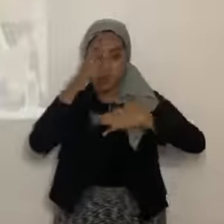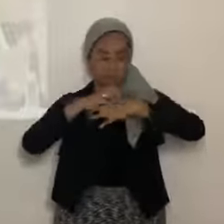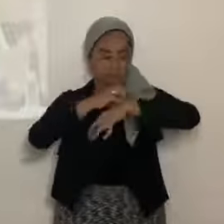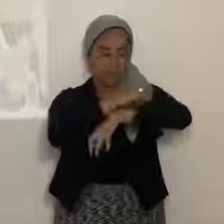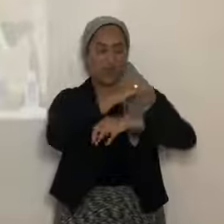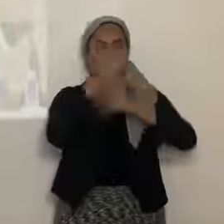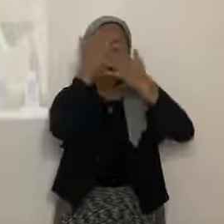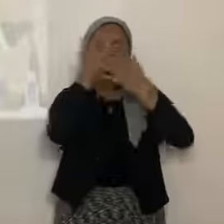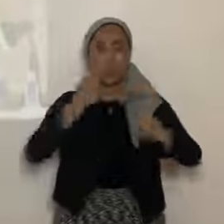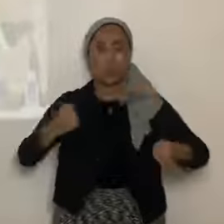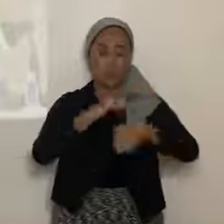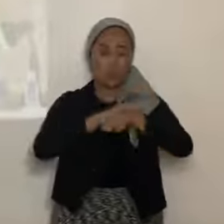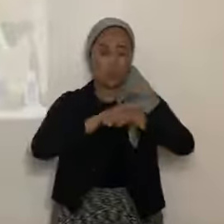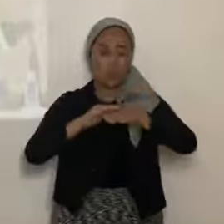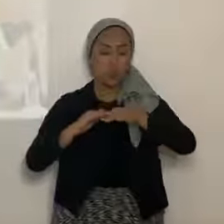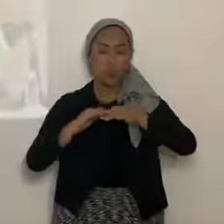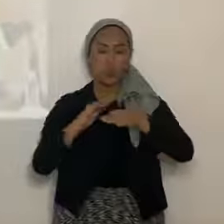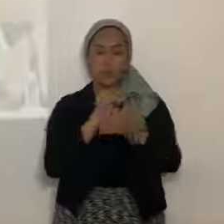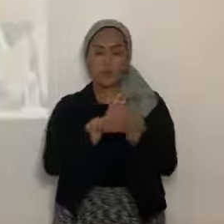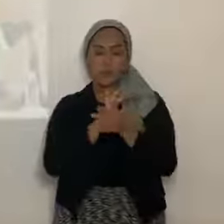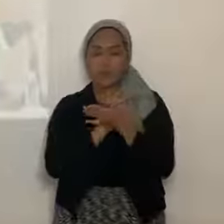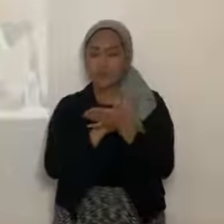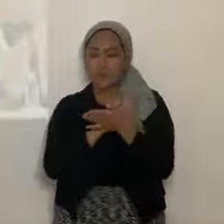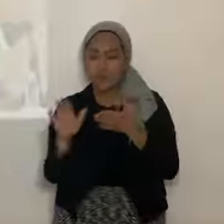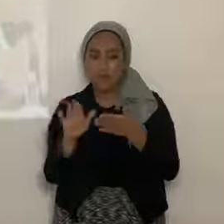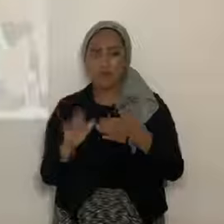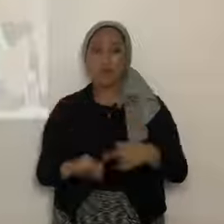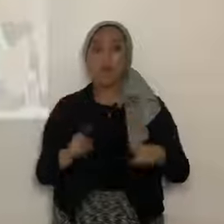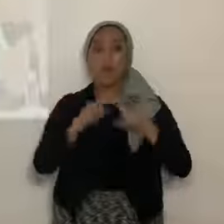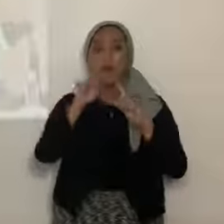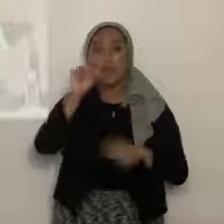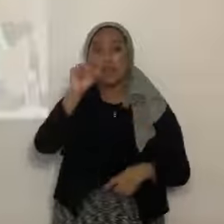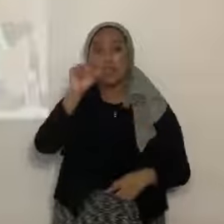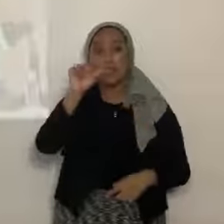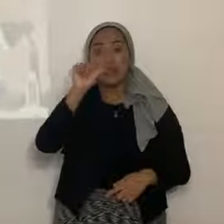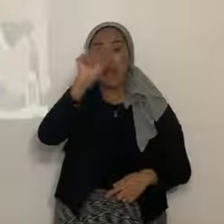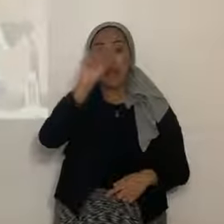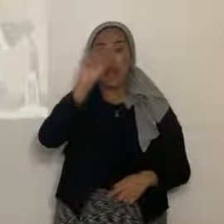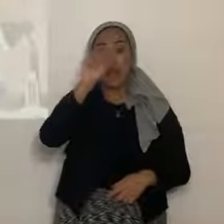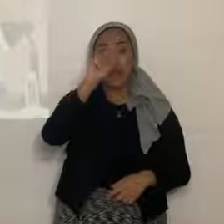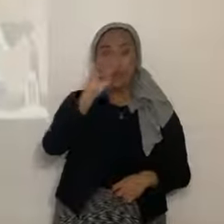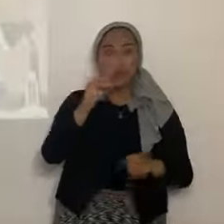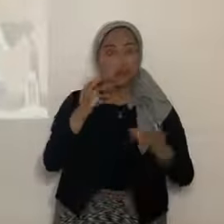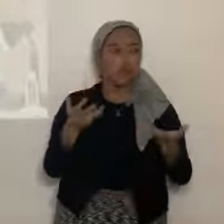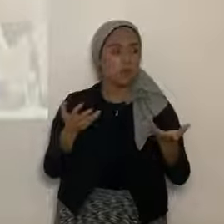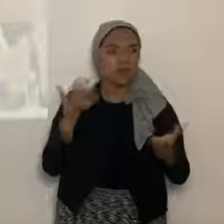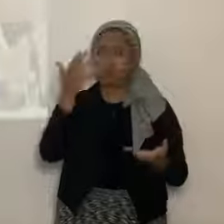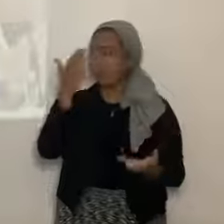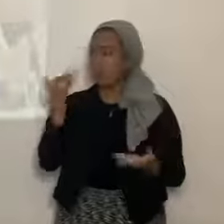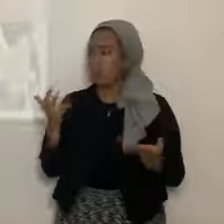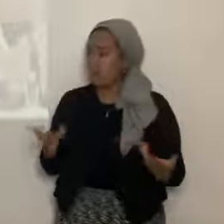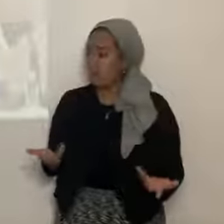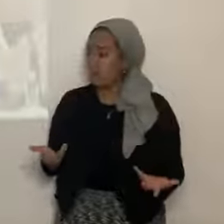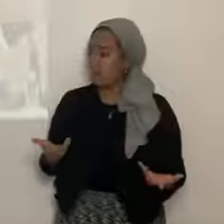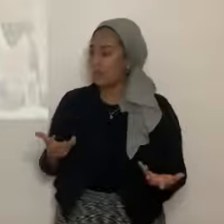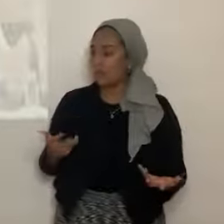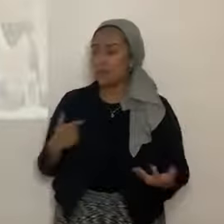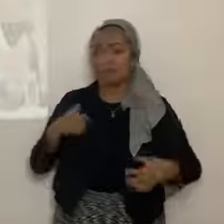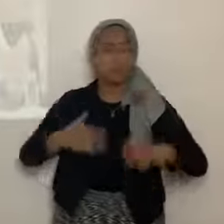restaurada y serás limpio. Pero Naamán quería que se le hicieran sus caprichos, y Naamán se fue enojado